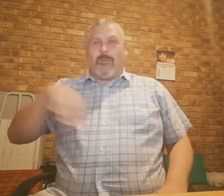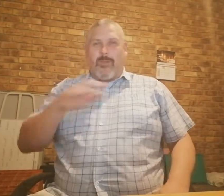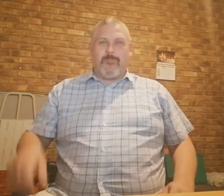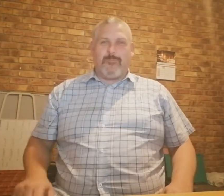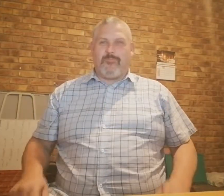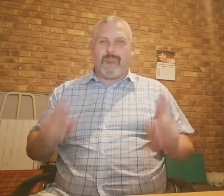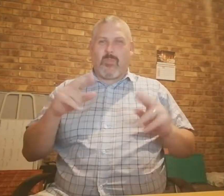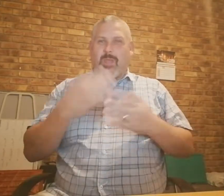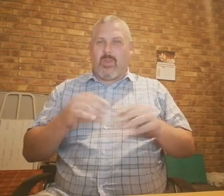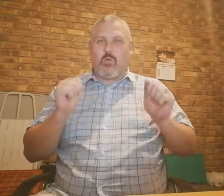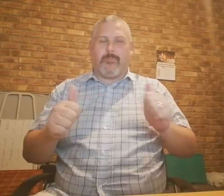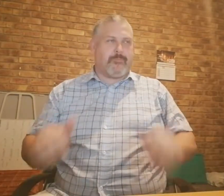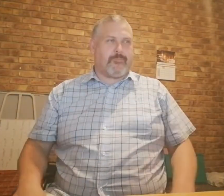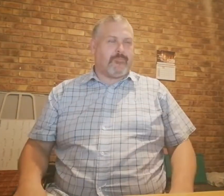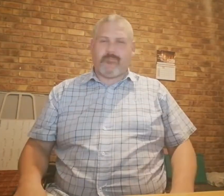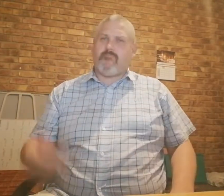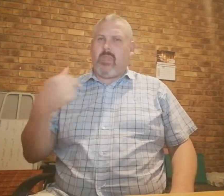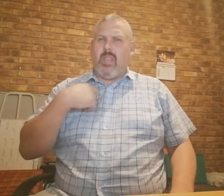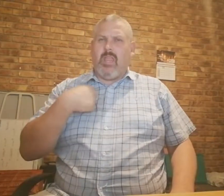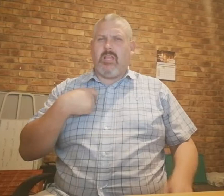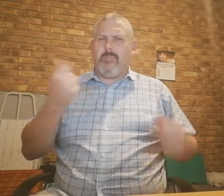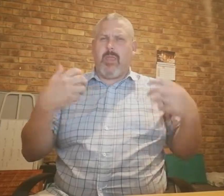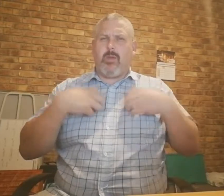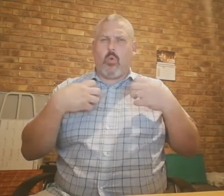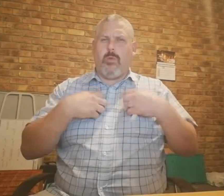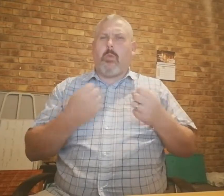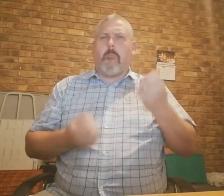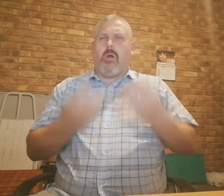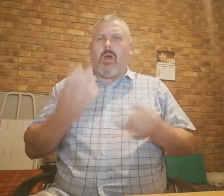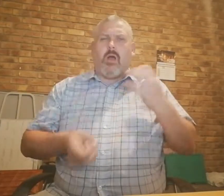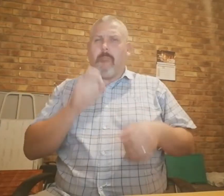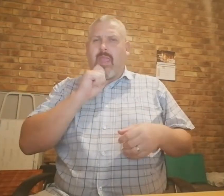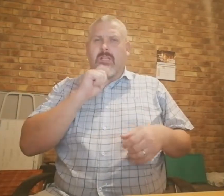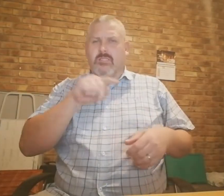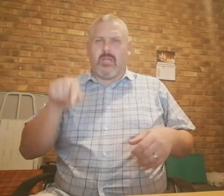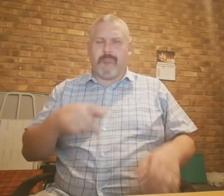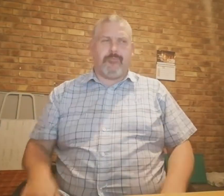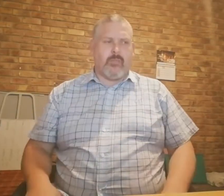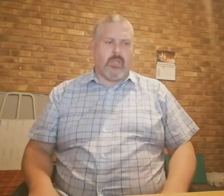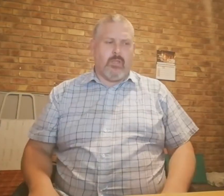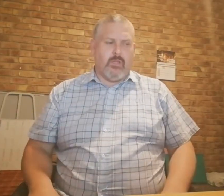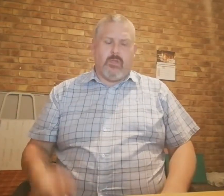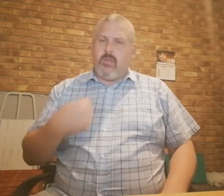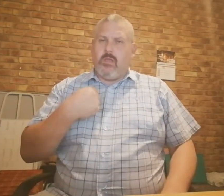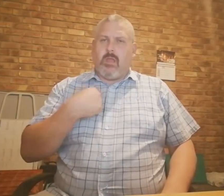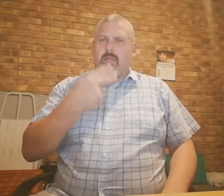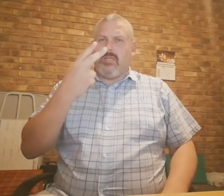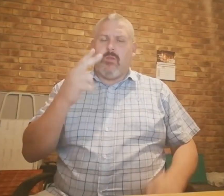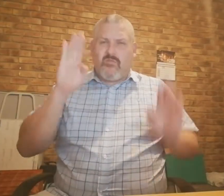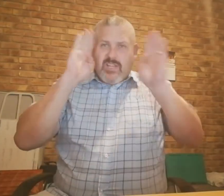Ja, maar, het gaan goed. Ek bekom het een paar mense. Ek sien op